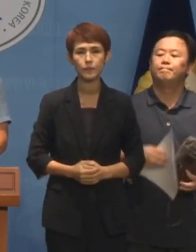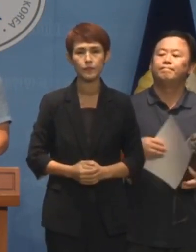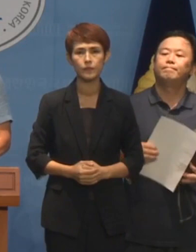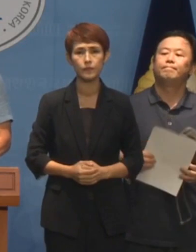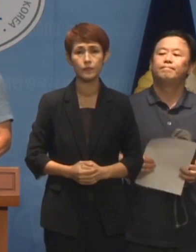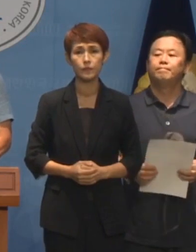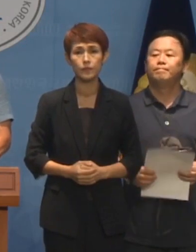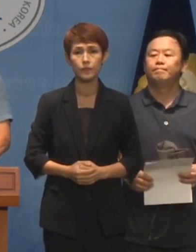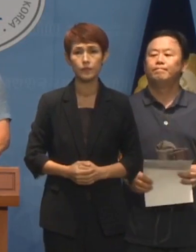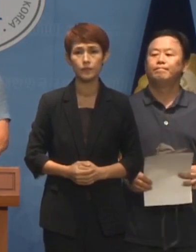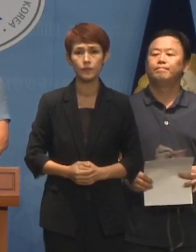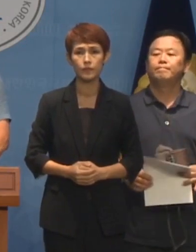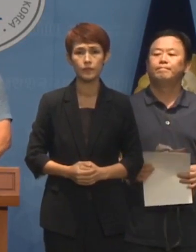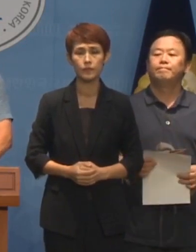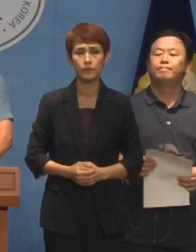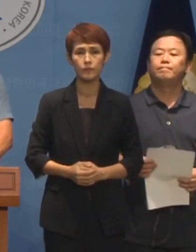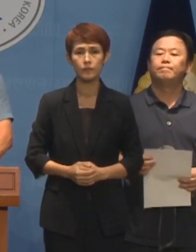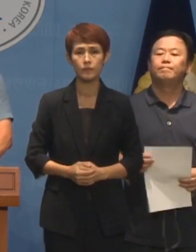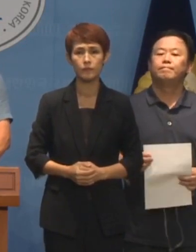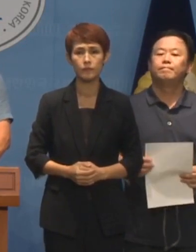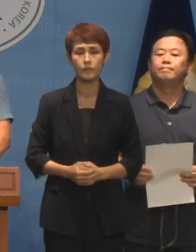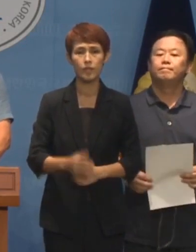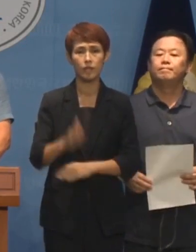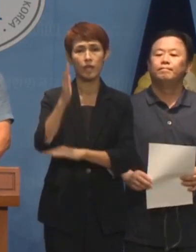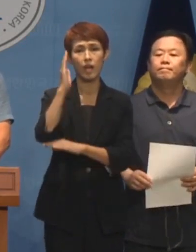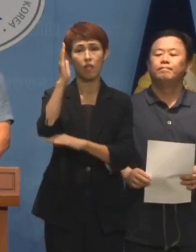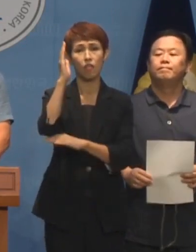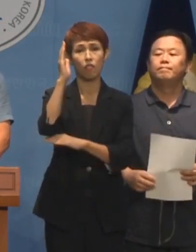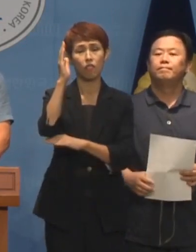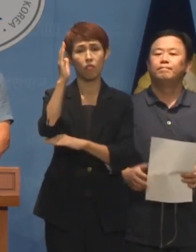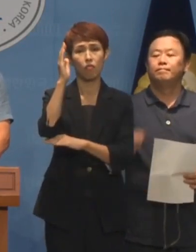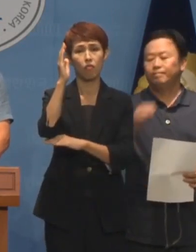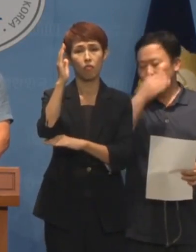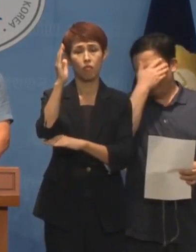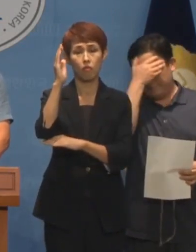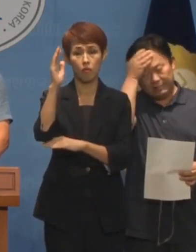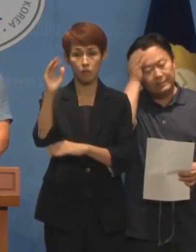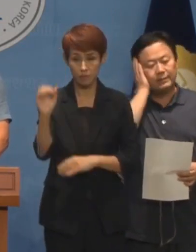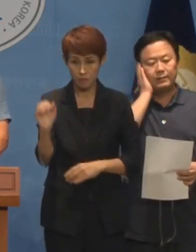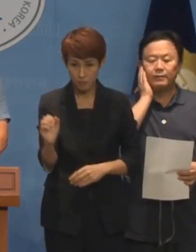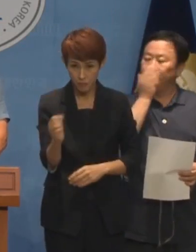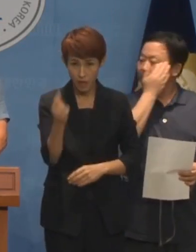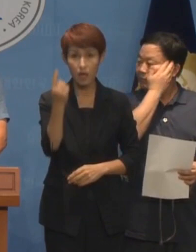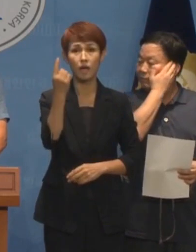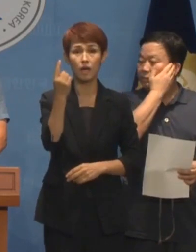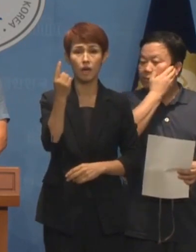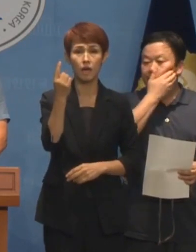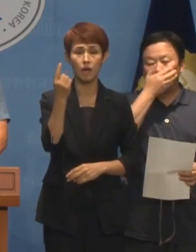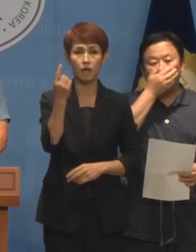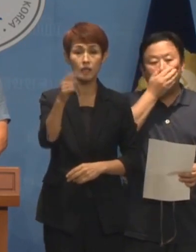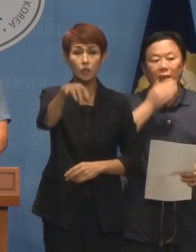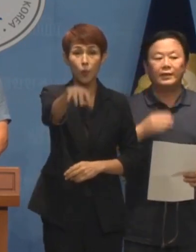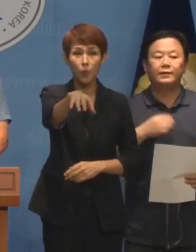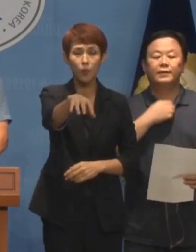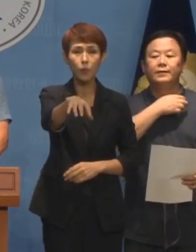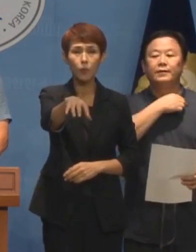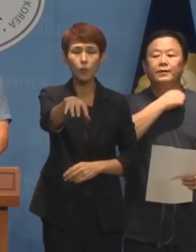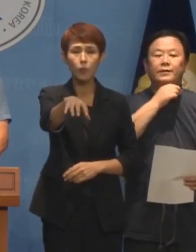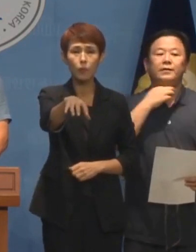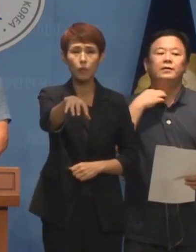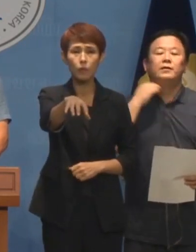지금 시국 강연회를 개최했다는 이유로 시국 강연회 개최했던 장소가